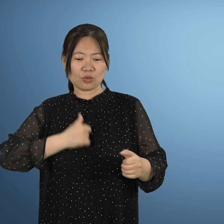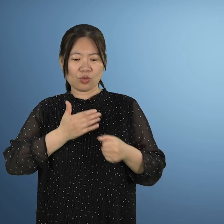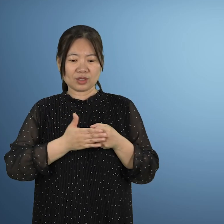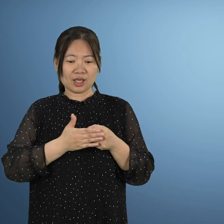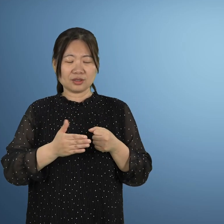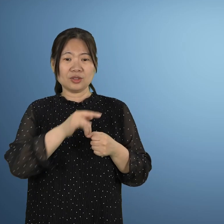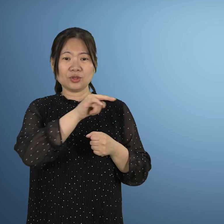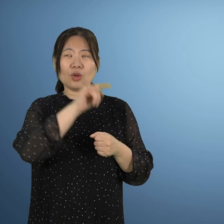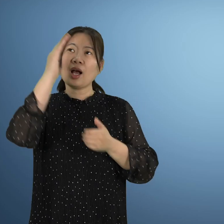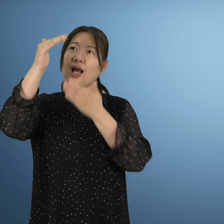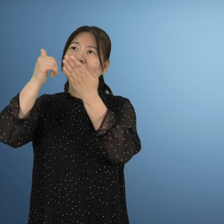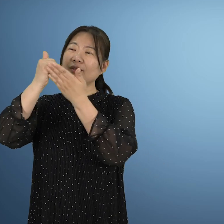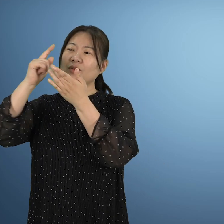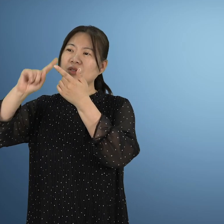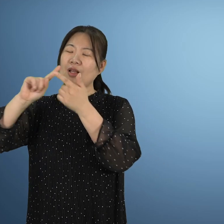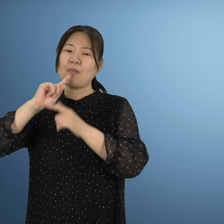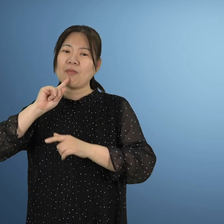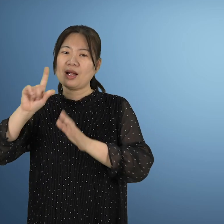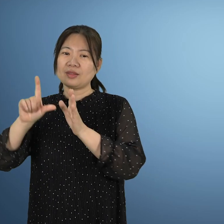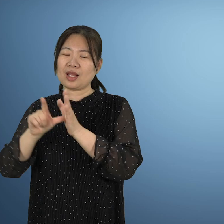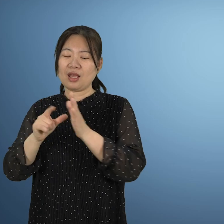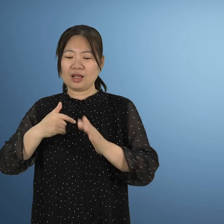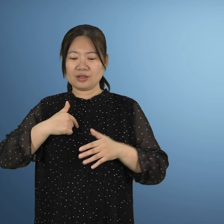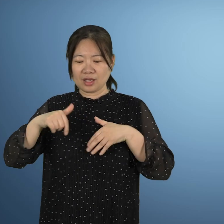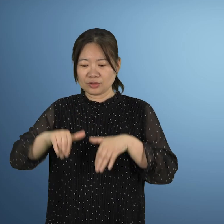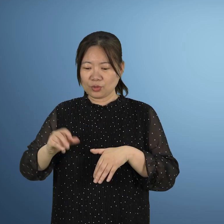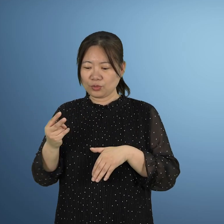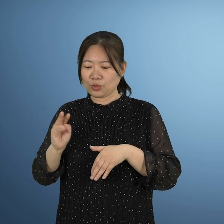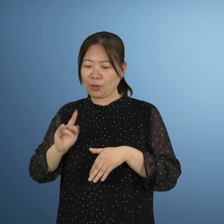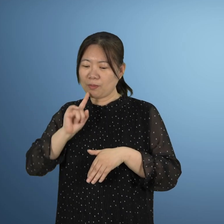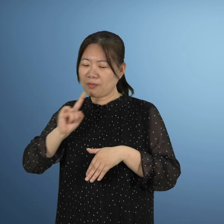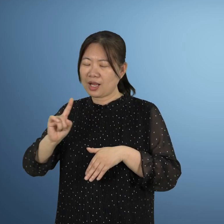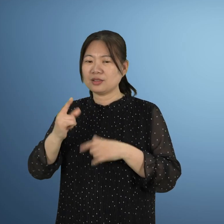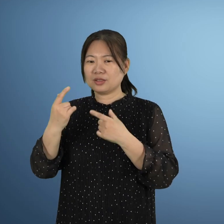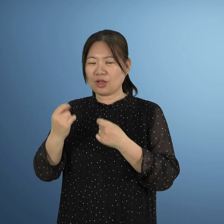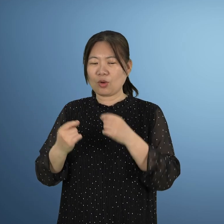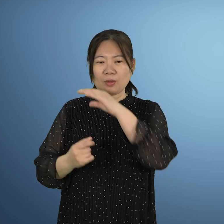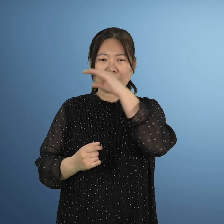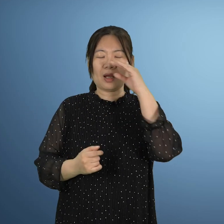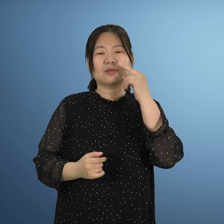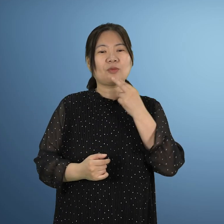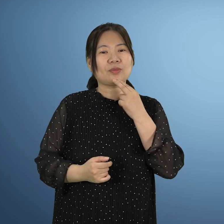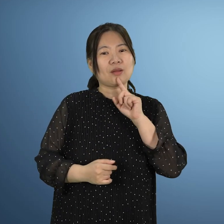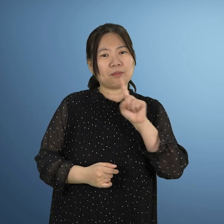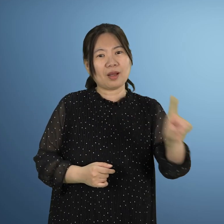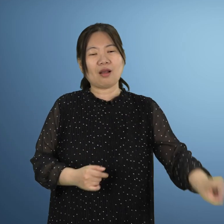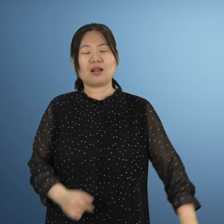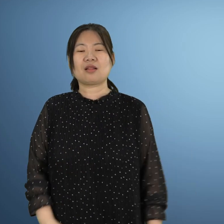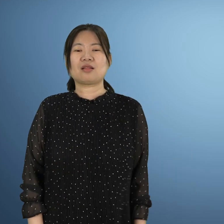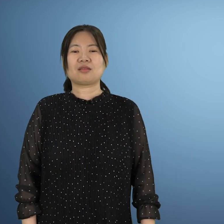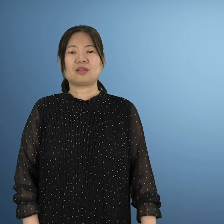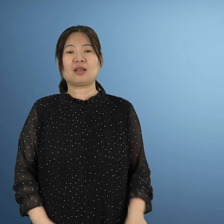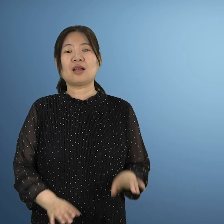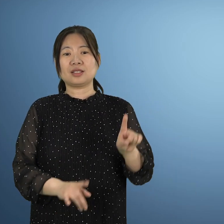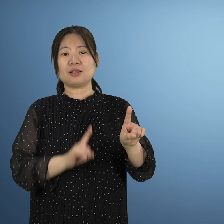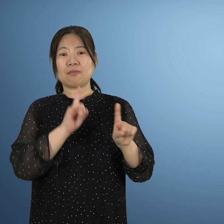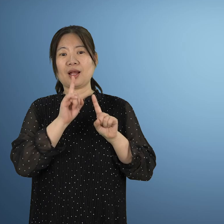너희가 나를 가르쳐 말한 것이 내 종 욥의 말과 같이 옳지 못함이니라. 이 본문을 좀 그대로